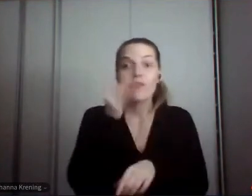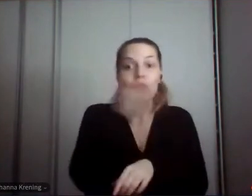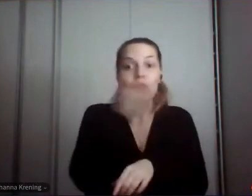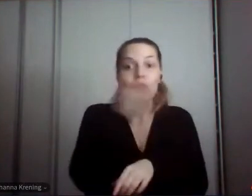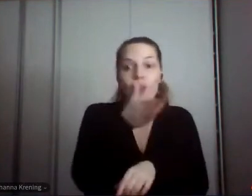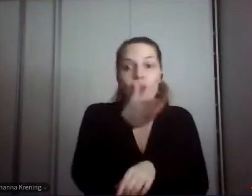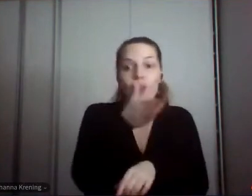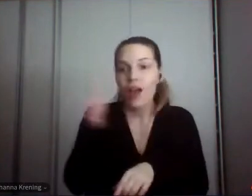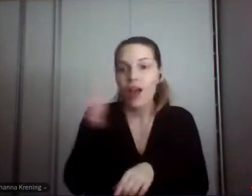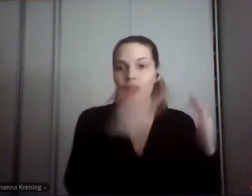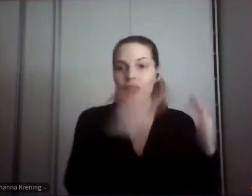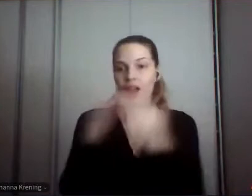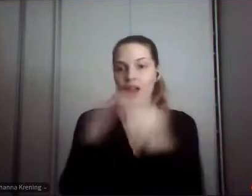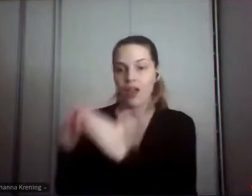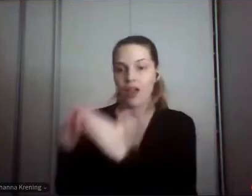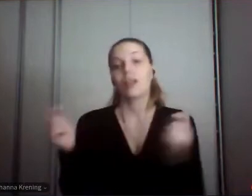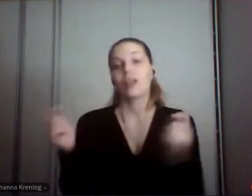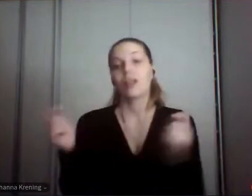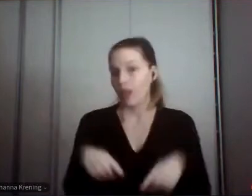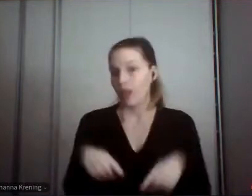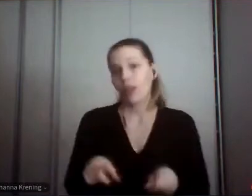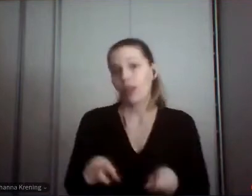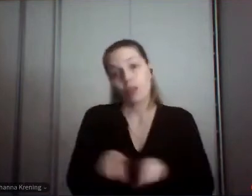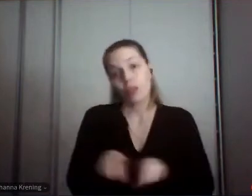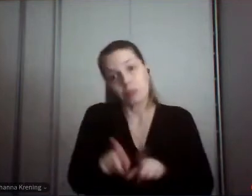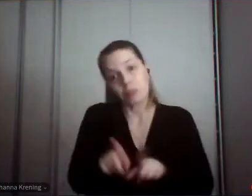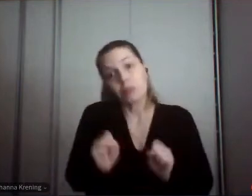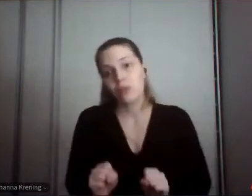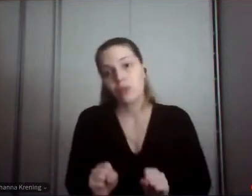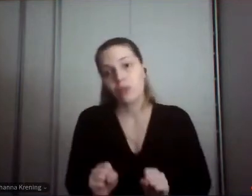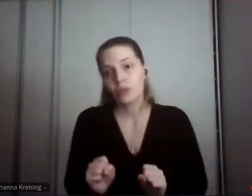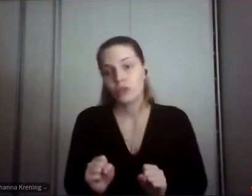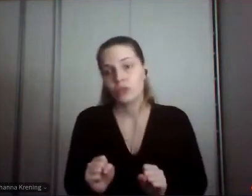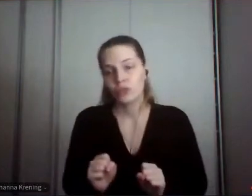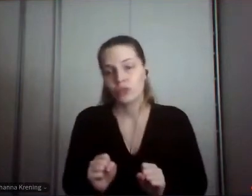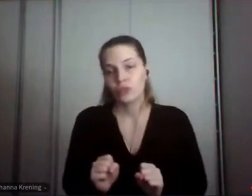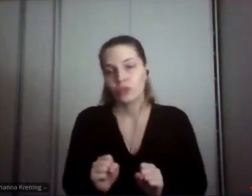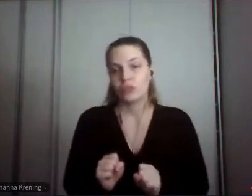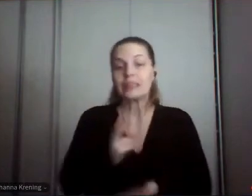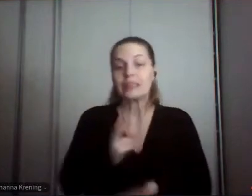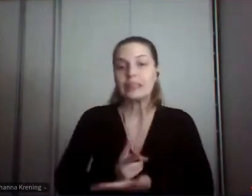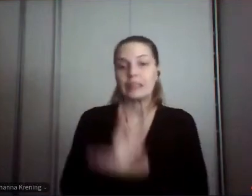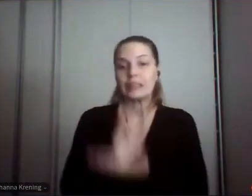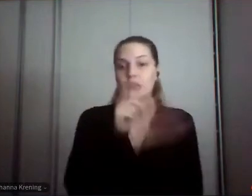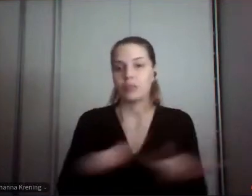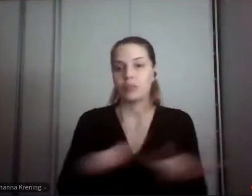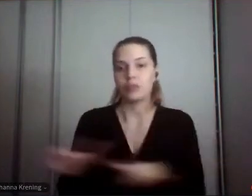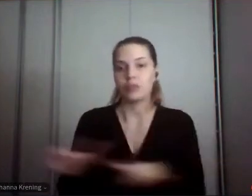então todas temos à disposição um carro para que a gente